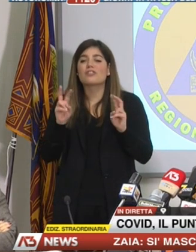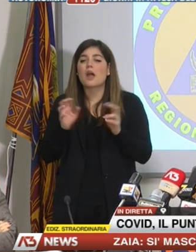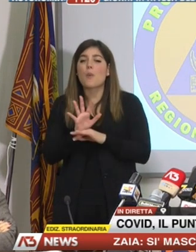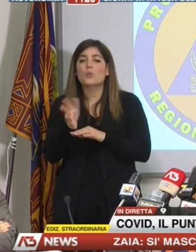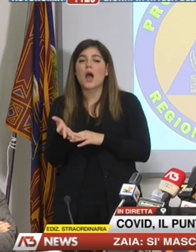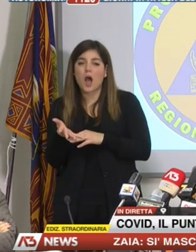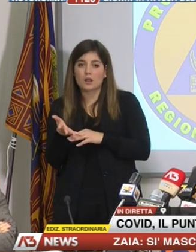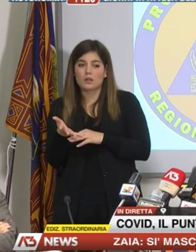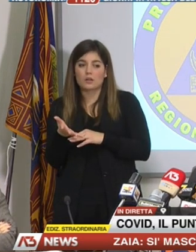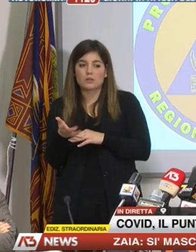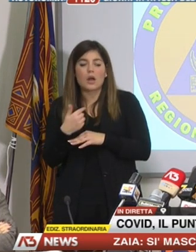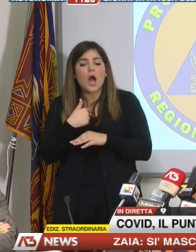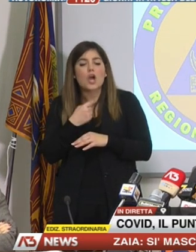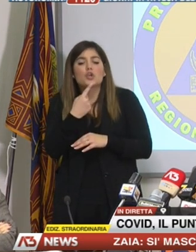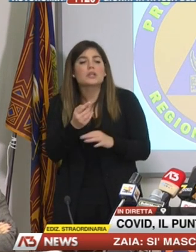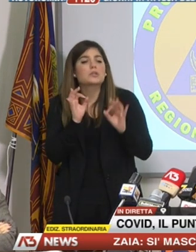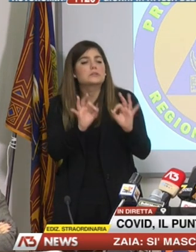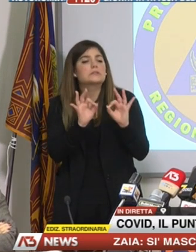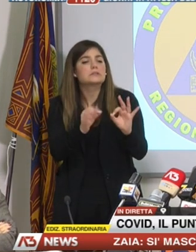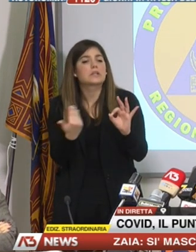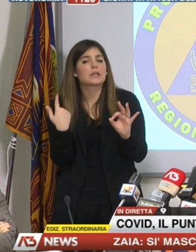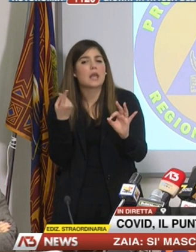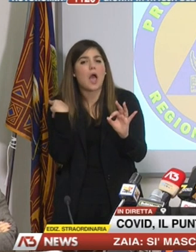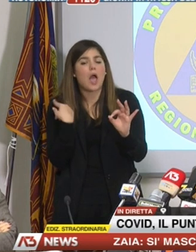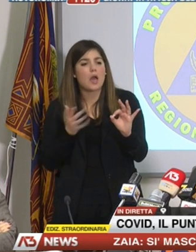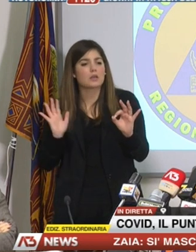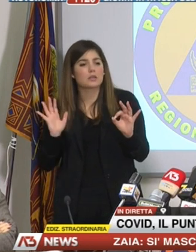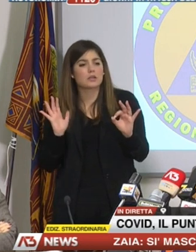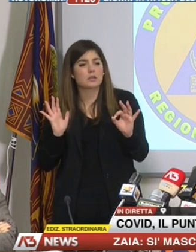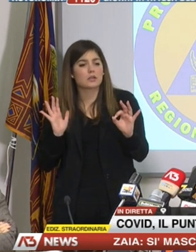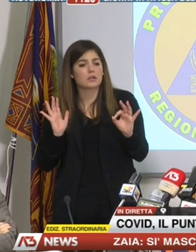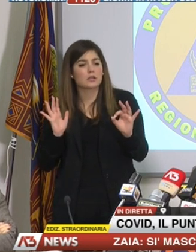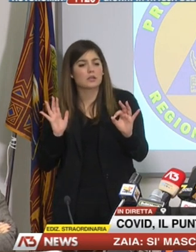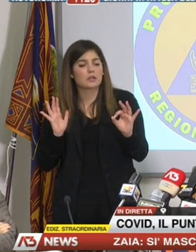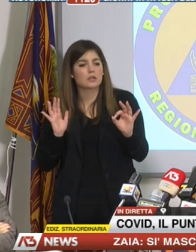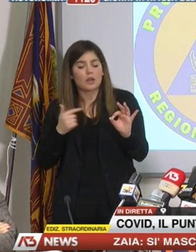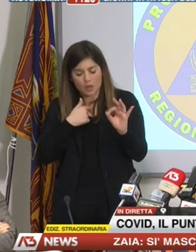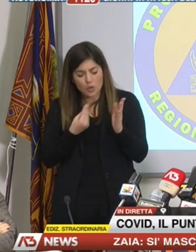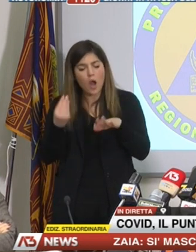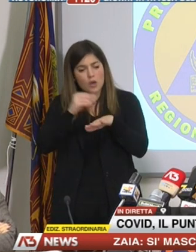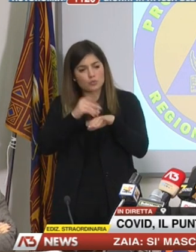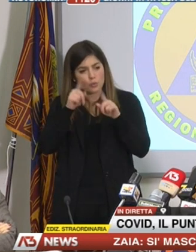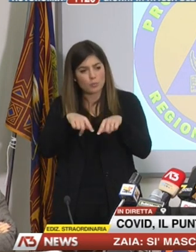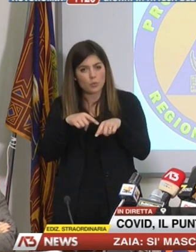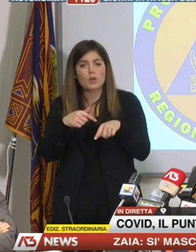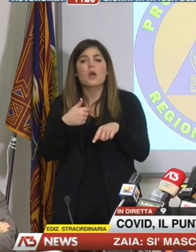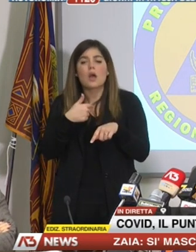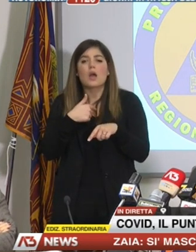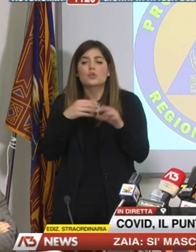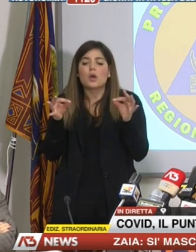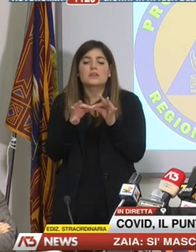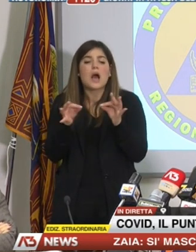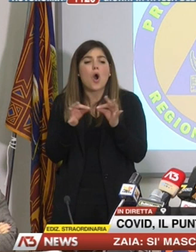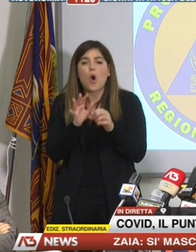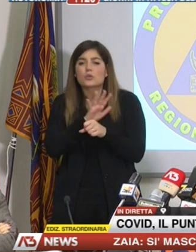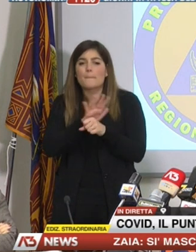esattamente quello che ho detto io, ecco, ieri. Esattamente questo, e ti dirò anche di più, che concordo pienamente, perché la